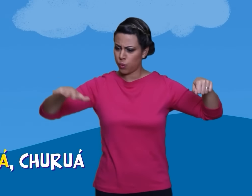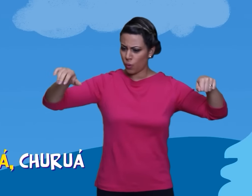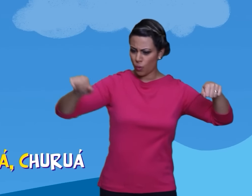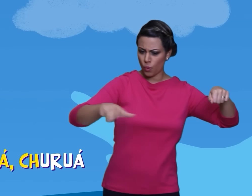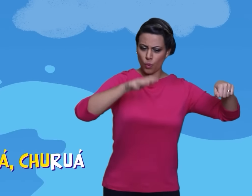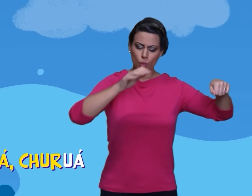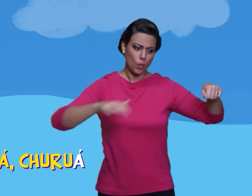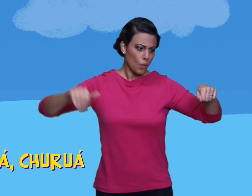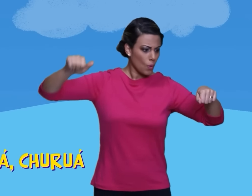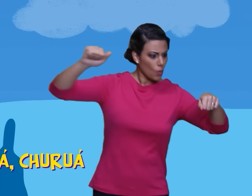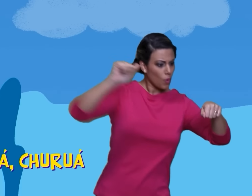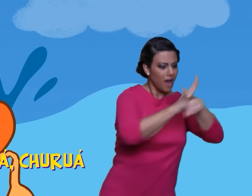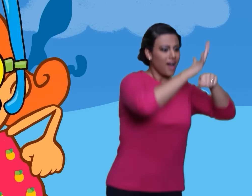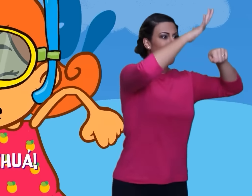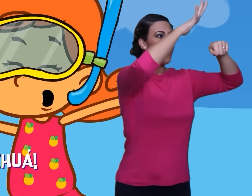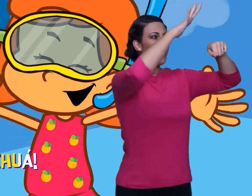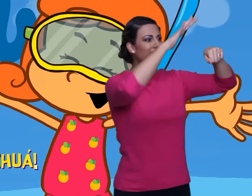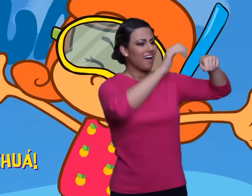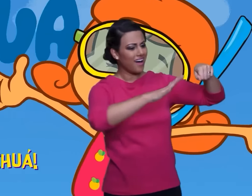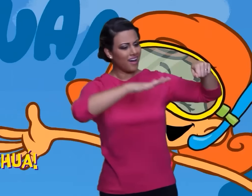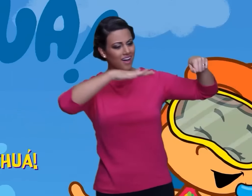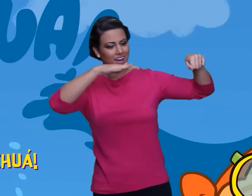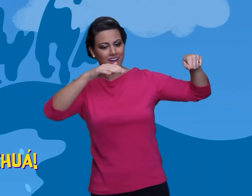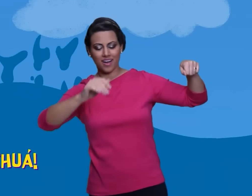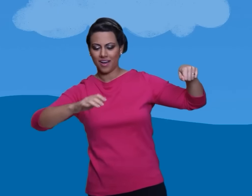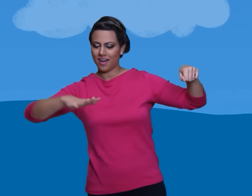Churuá, churuá, chuá,